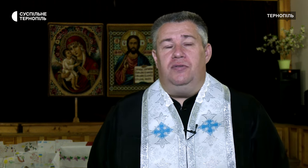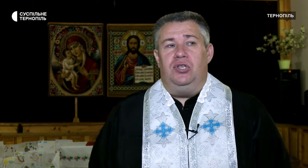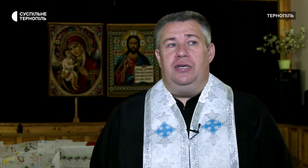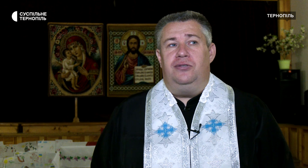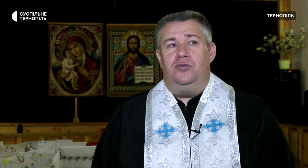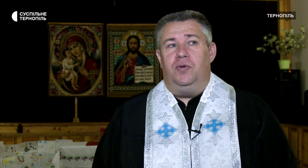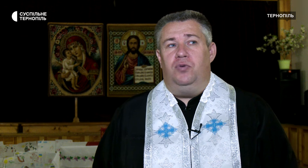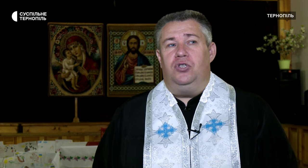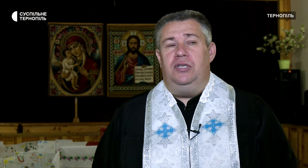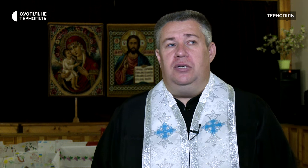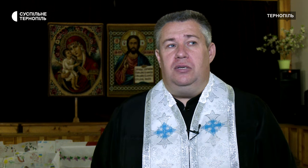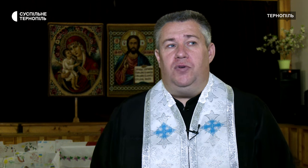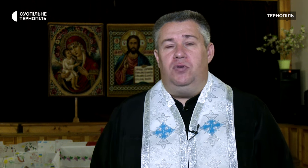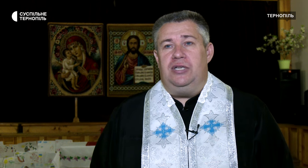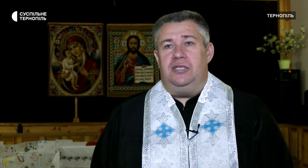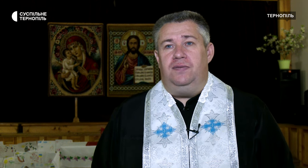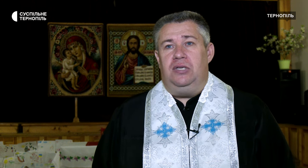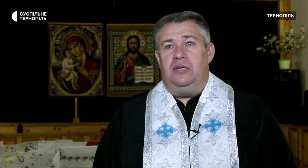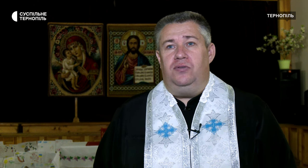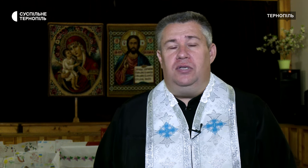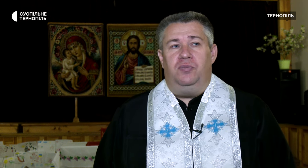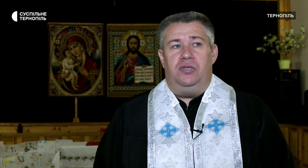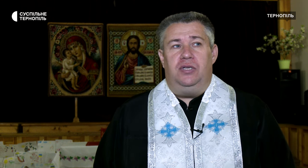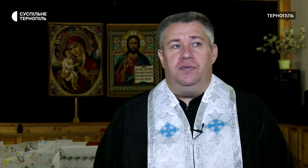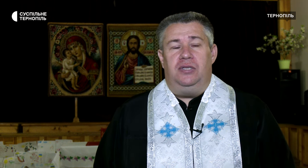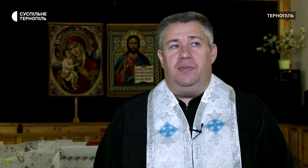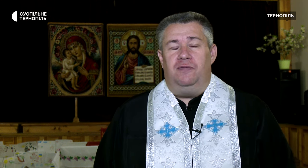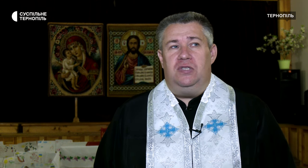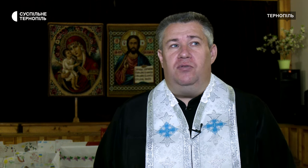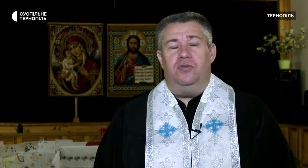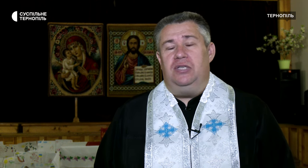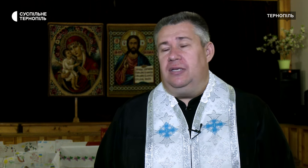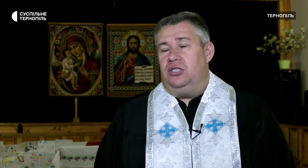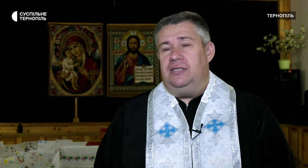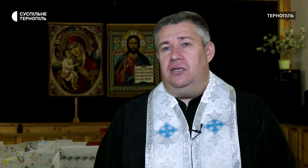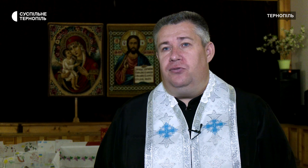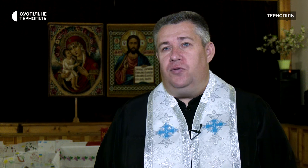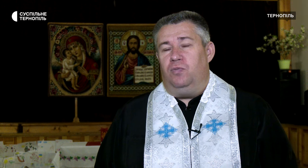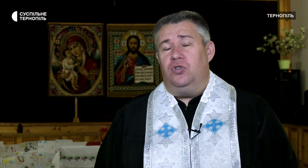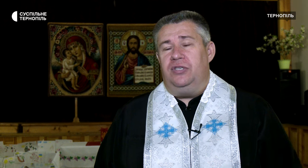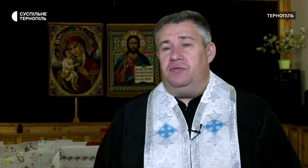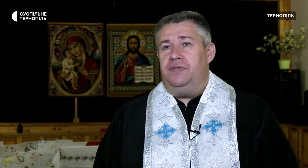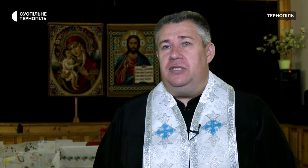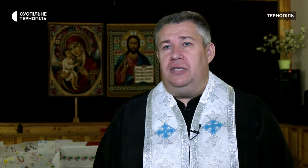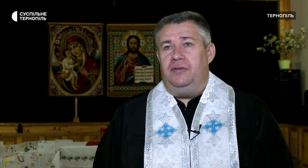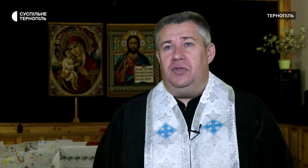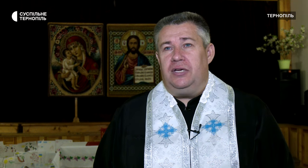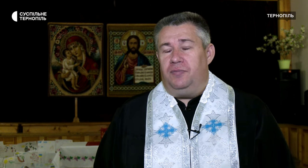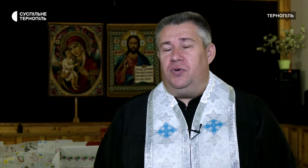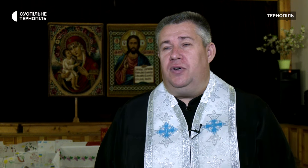вже служби Божої мовою жестів. Я туди поїхав і там взяв головні такі жести для служби Божої, навчився і так проваджу